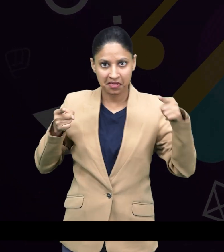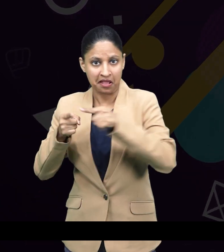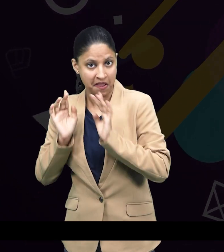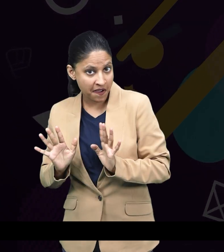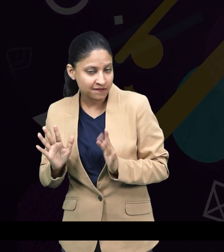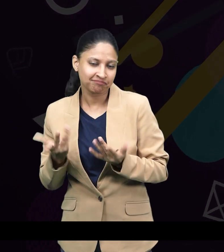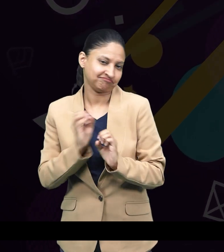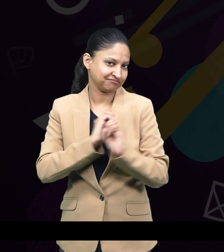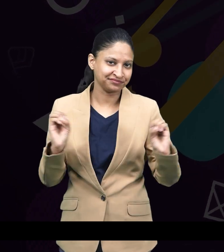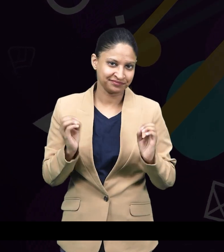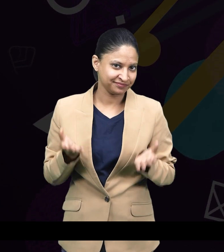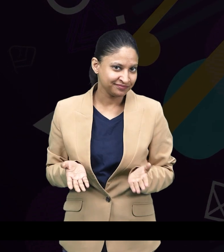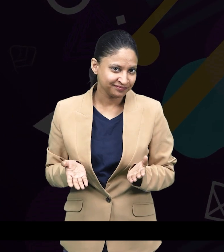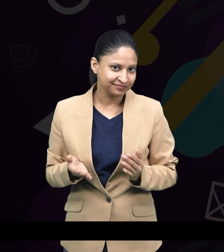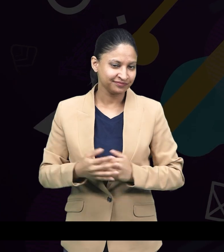0 कोने।